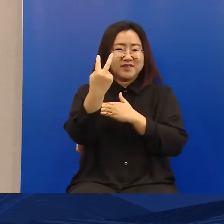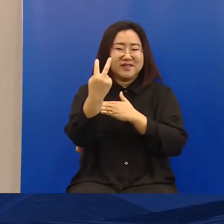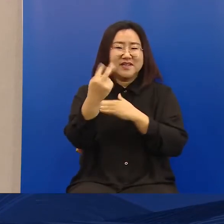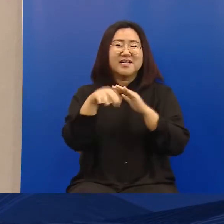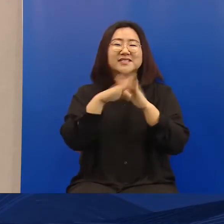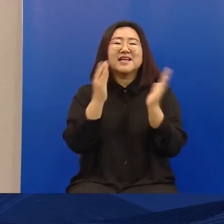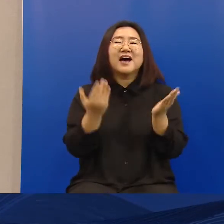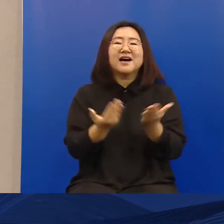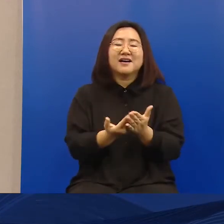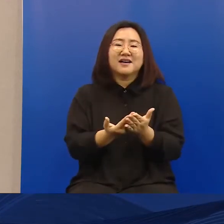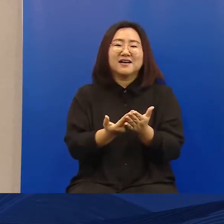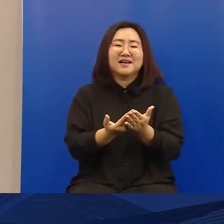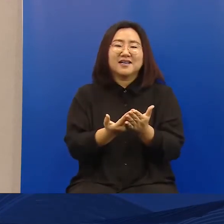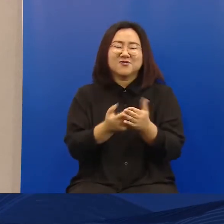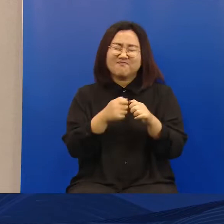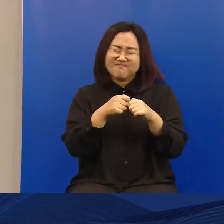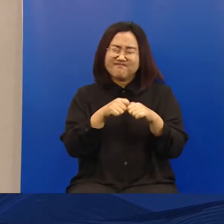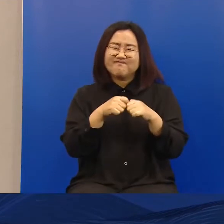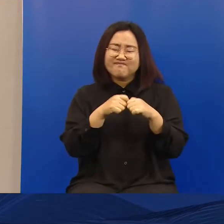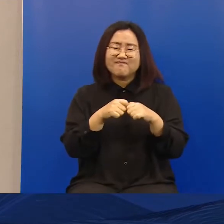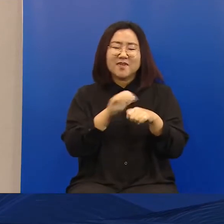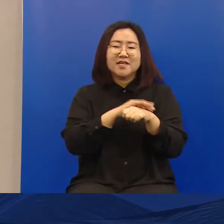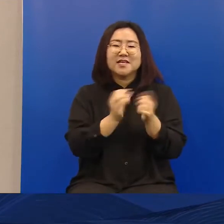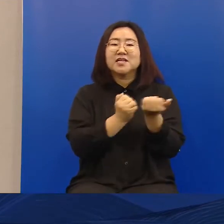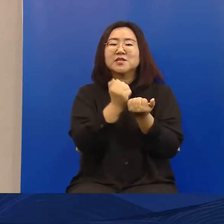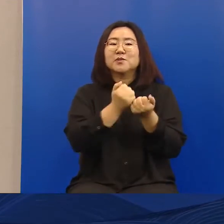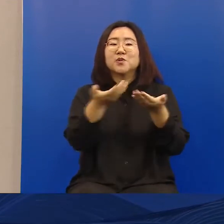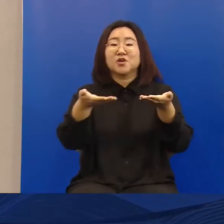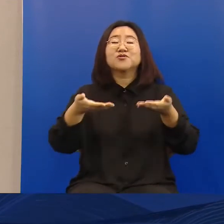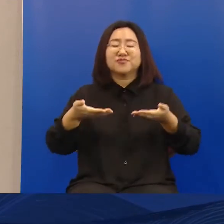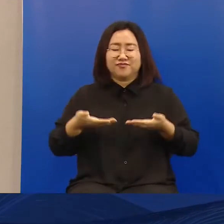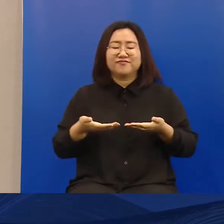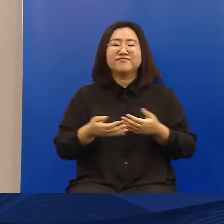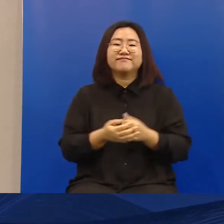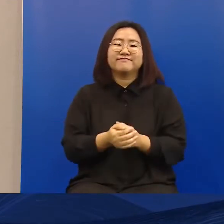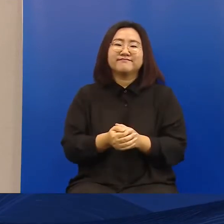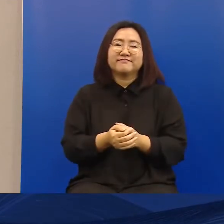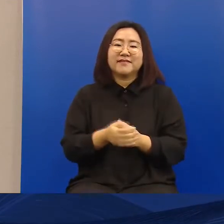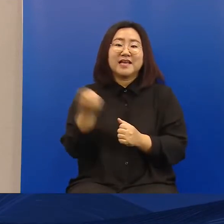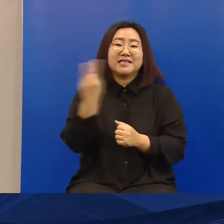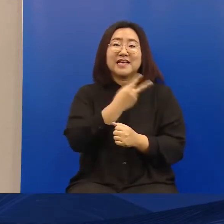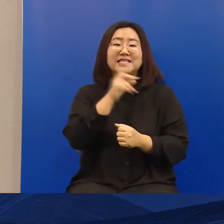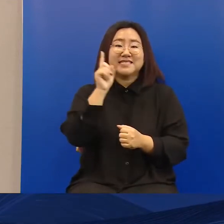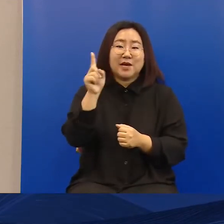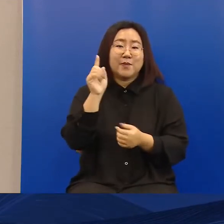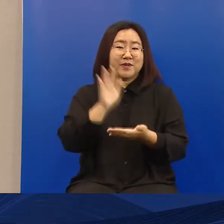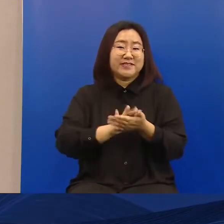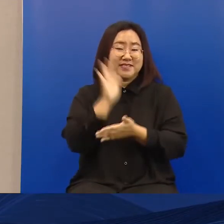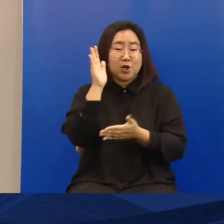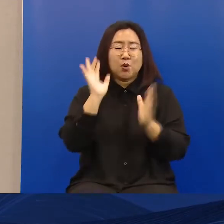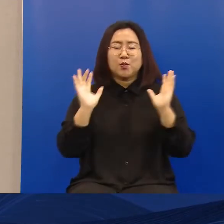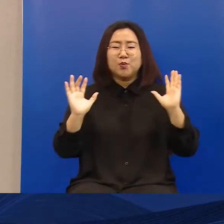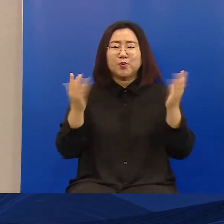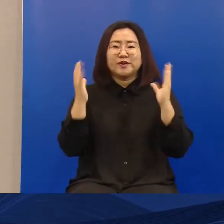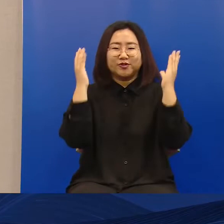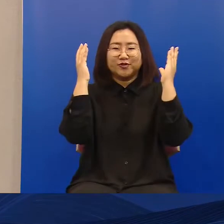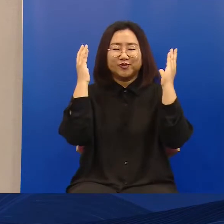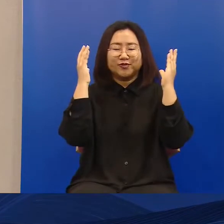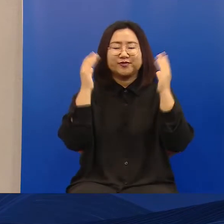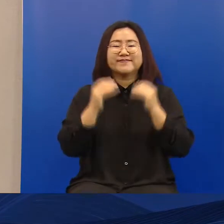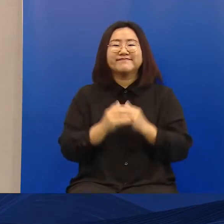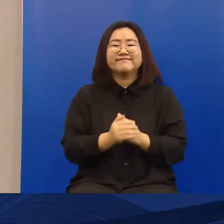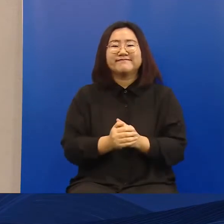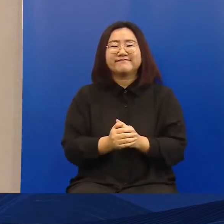비전까지 아주 세심하게 잘 말씀해 주셨습니다. 다시 한번 우리 뜨거운 박수로 감사